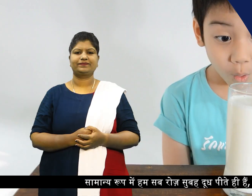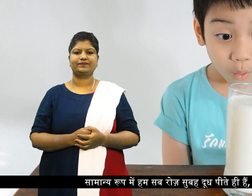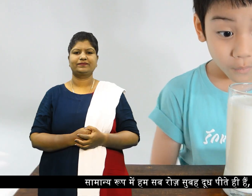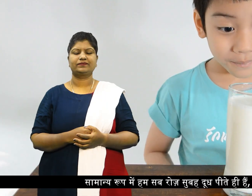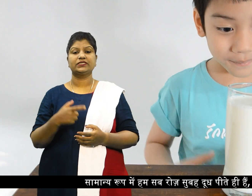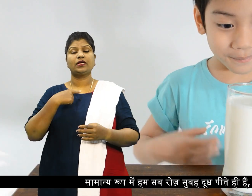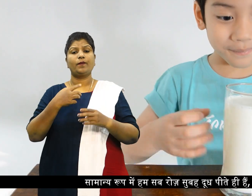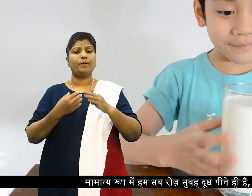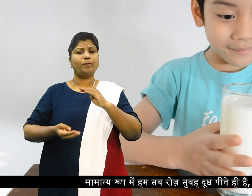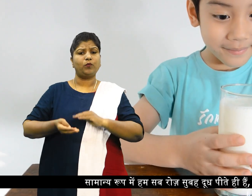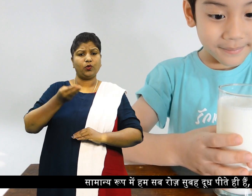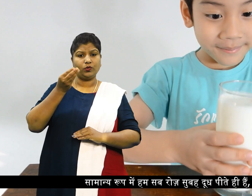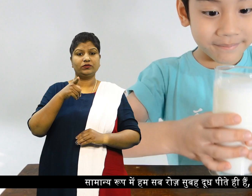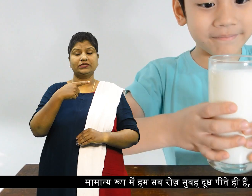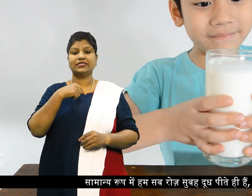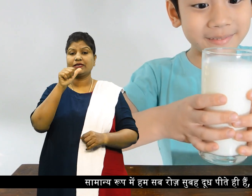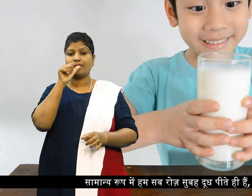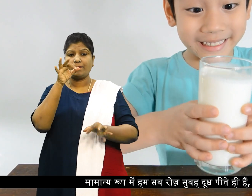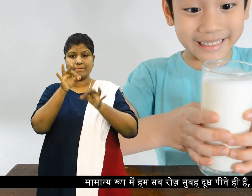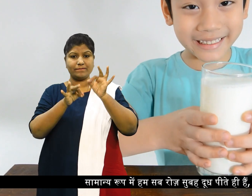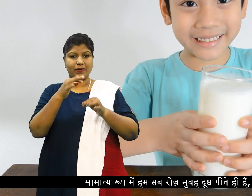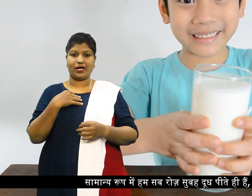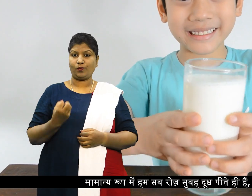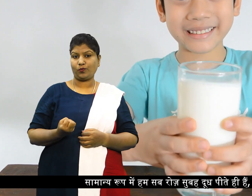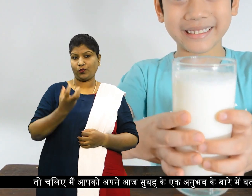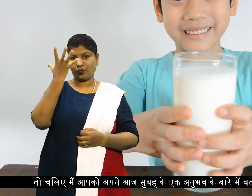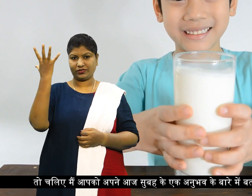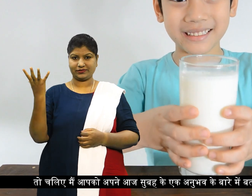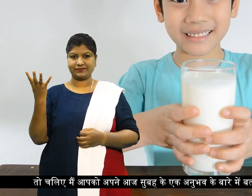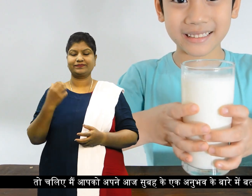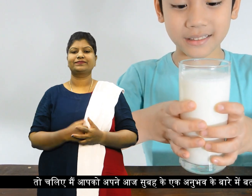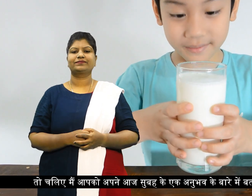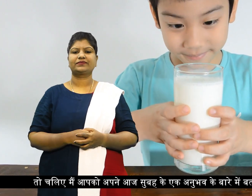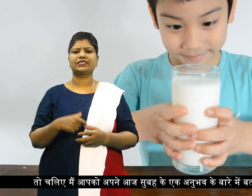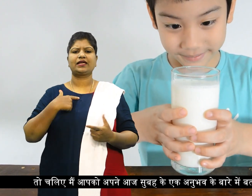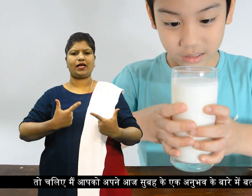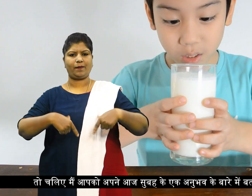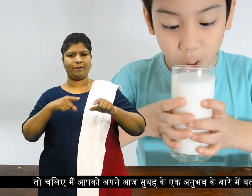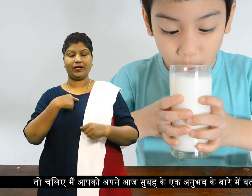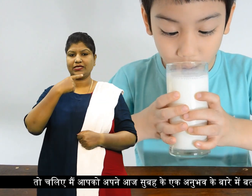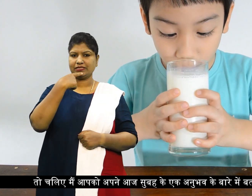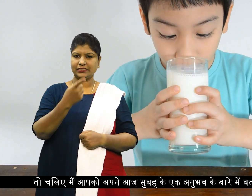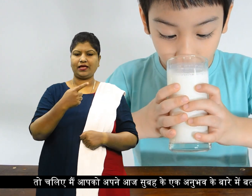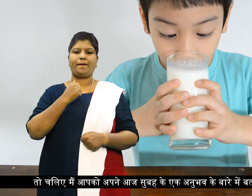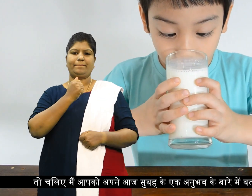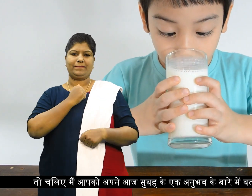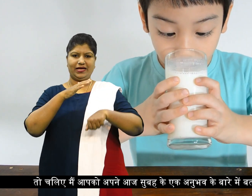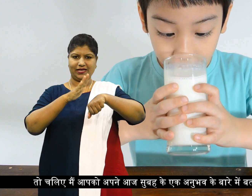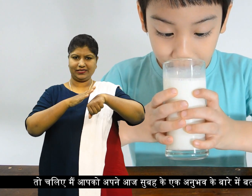सामान्य रूप में हम सब रोज सुबह दूध पीते हैं, तो चलिए मैं आपको अपने आज सुबह के एक अनुभव के